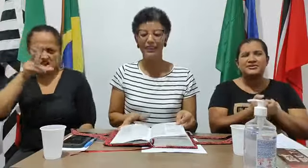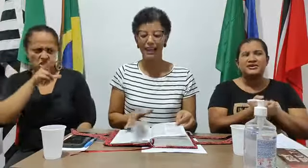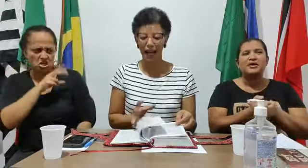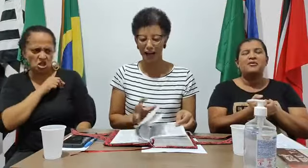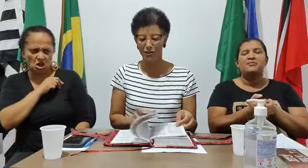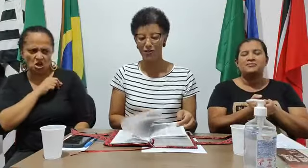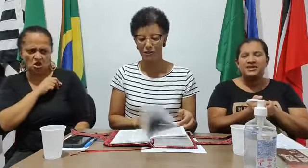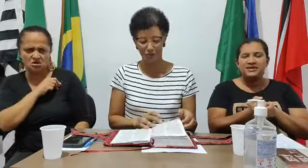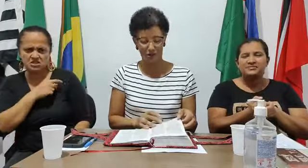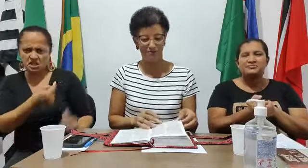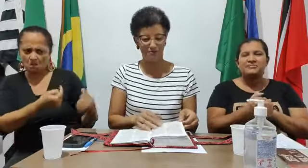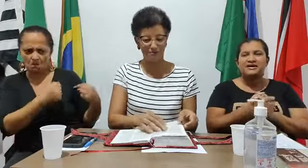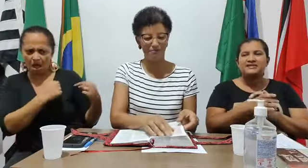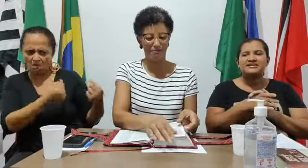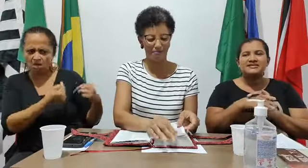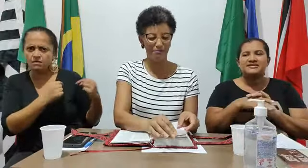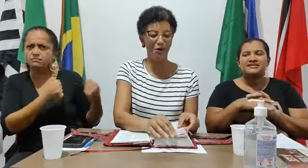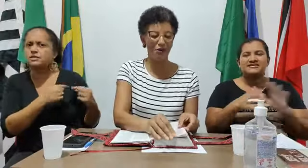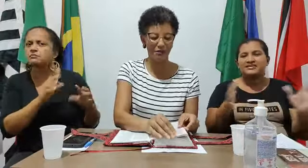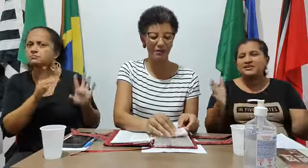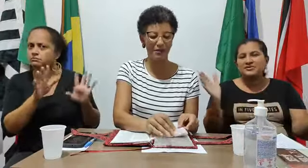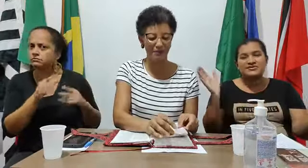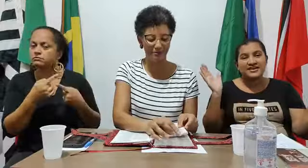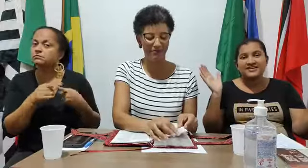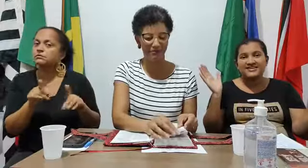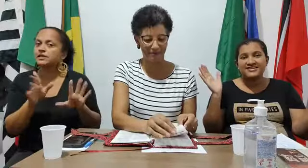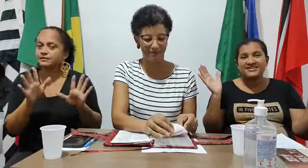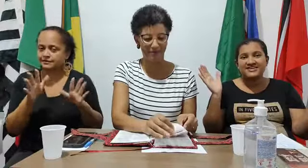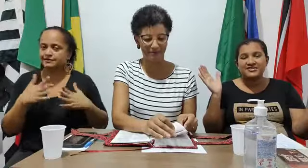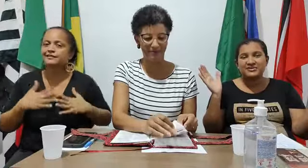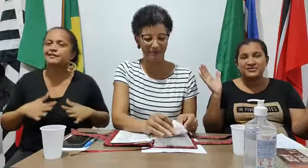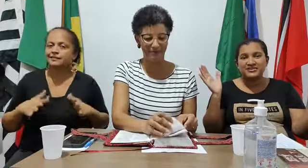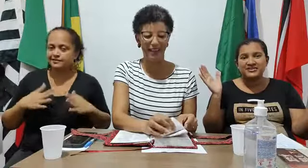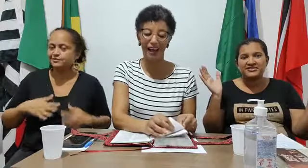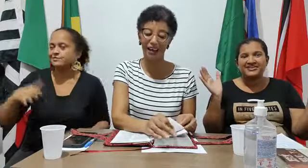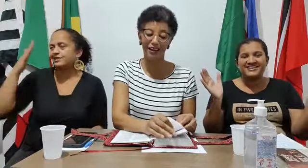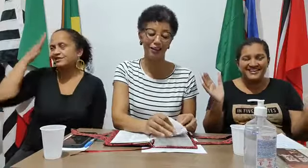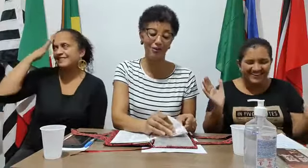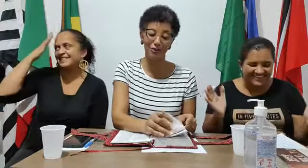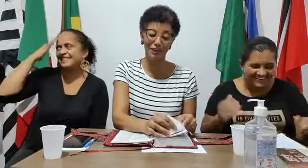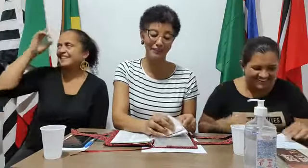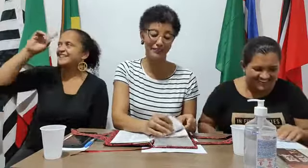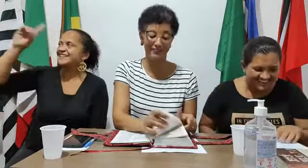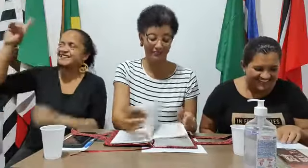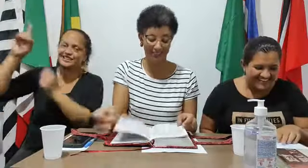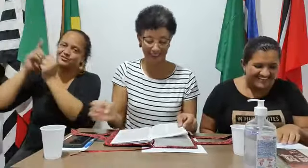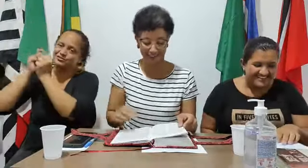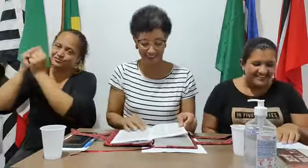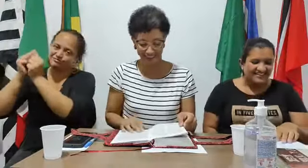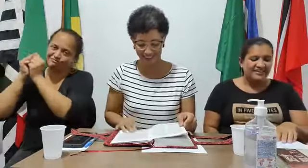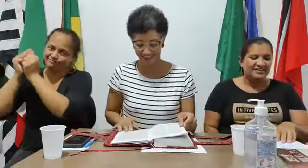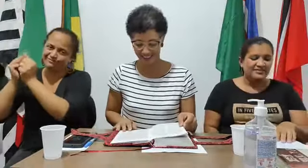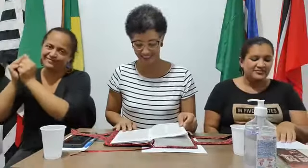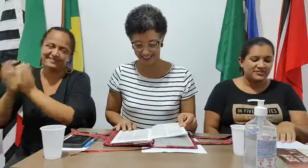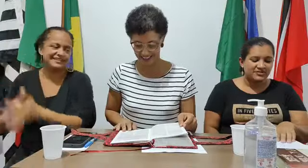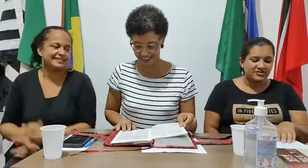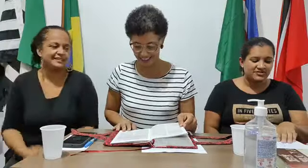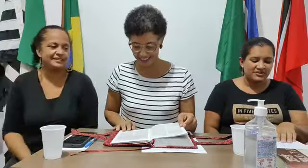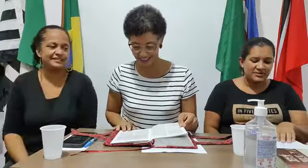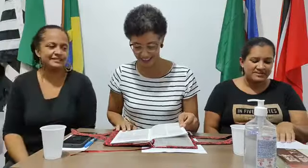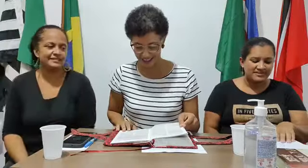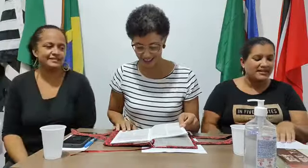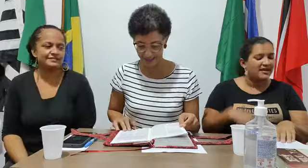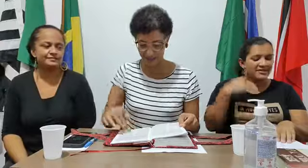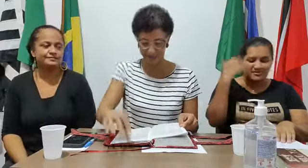isso? Verdade. Né? Mas boa, Fabi. Eu sei, né, em quem eu tenho crido. Aleluia! Deixa